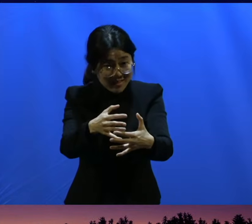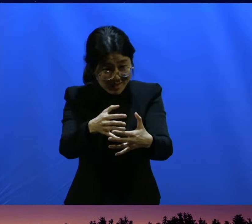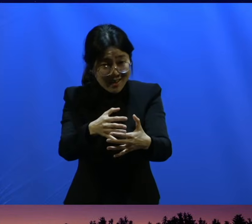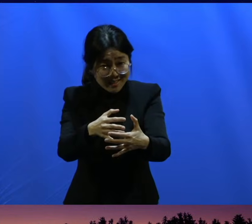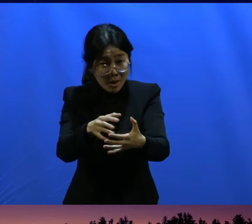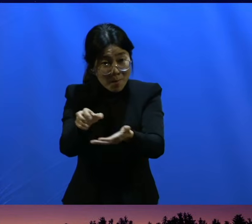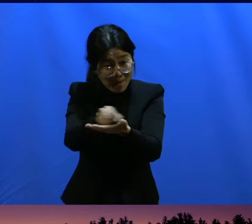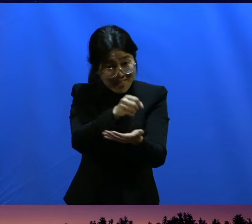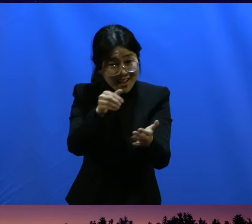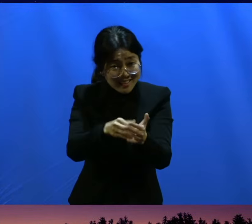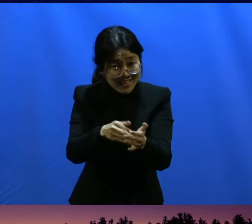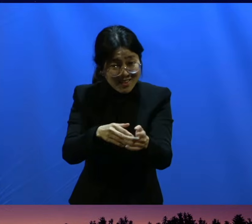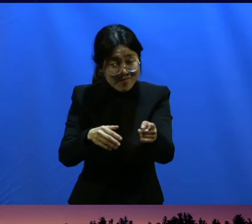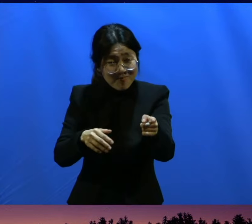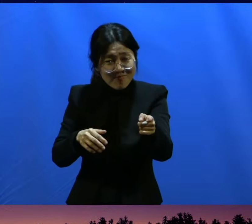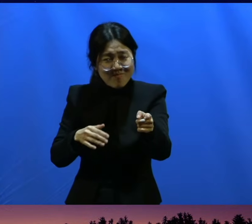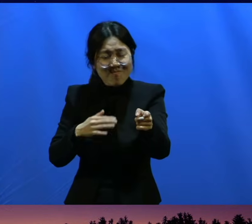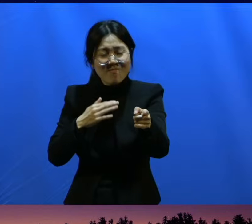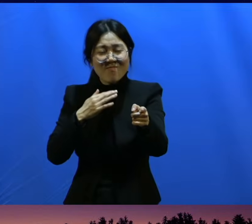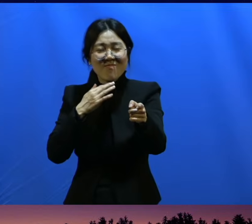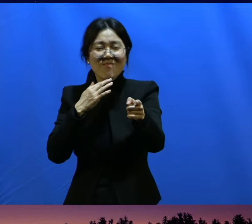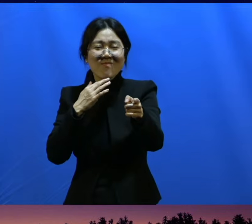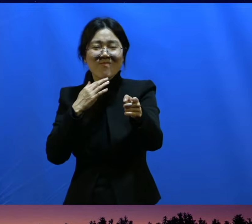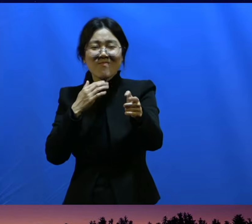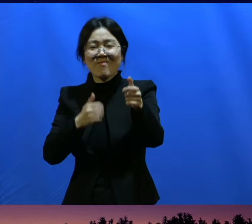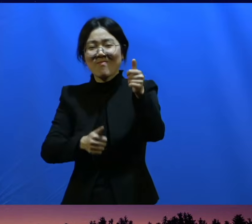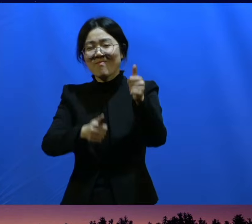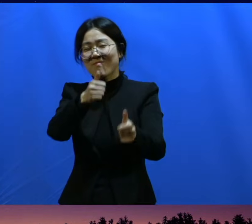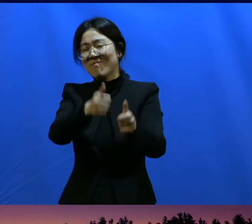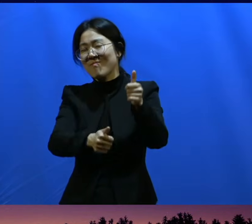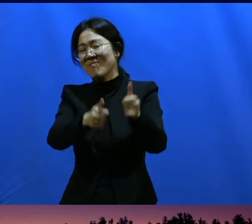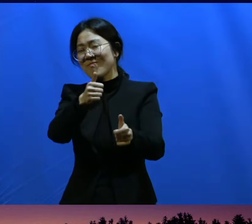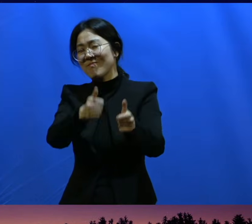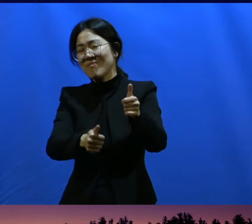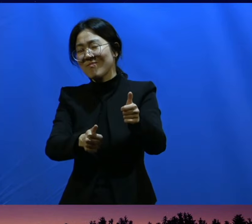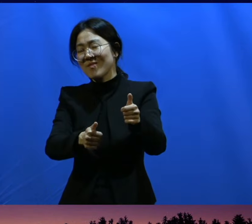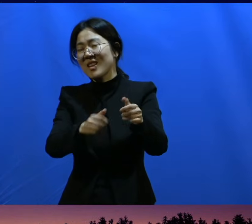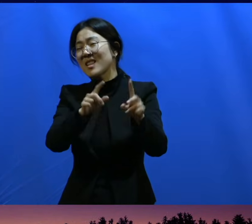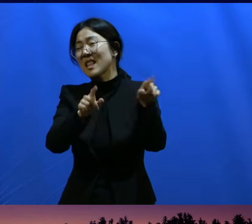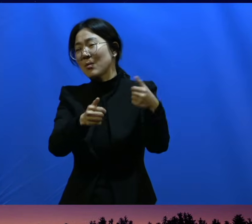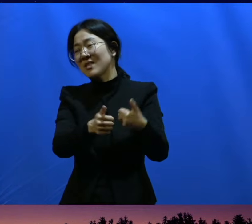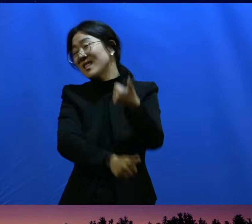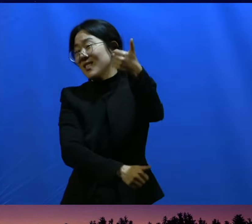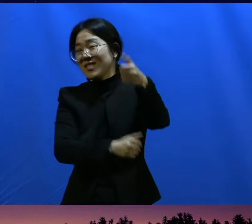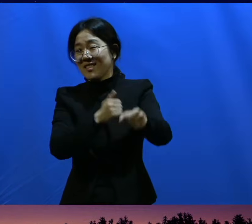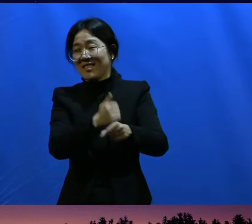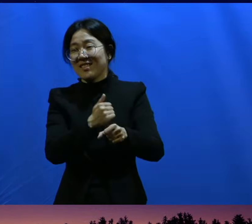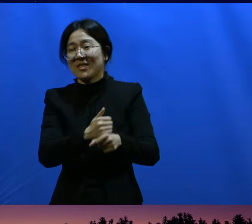통하여 이 다윗을 테스트하십니다. 여러분, 그때